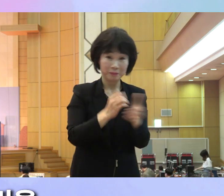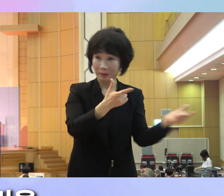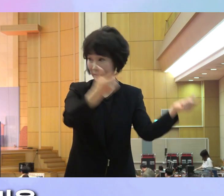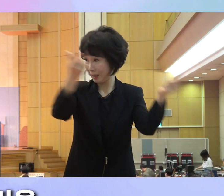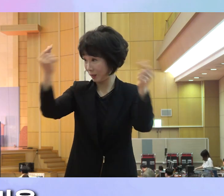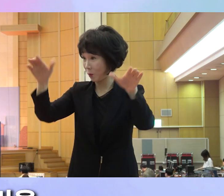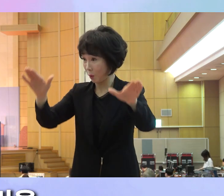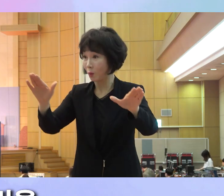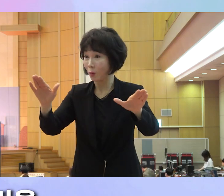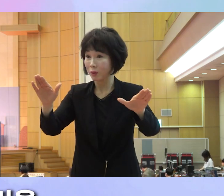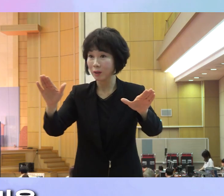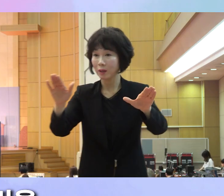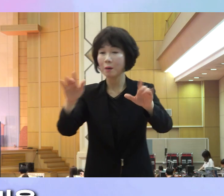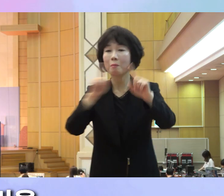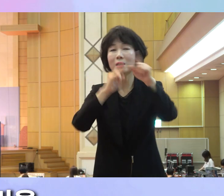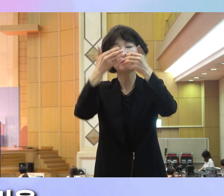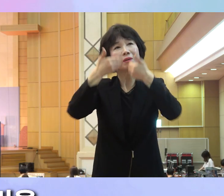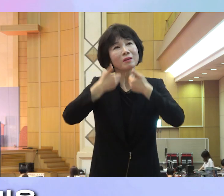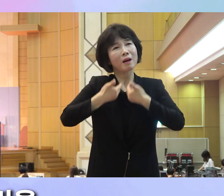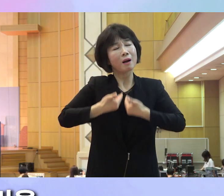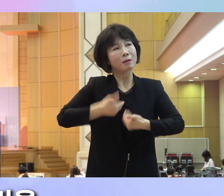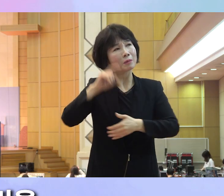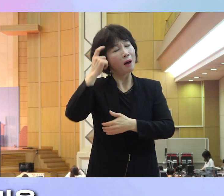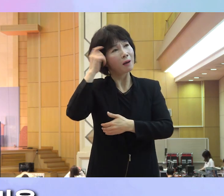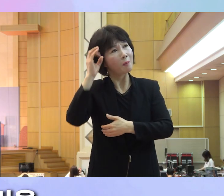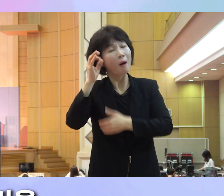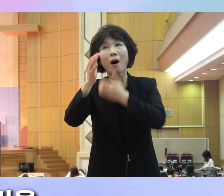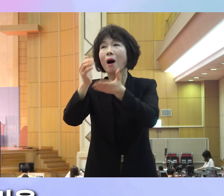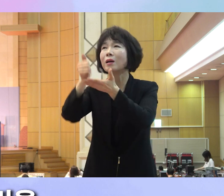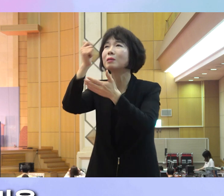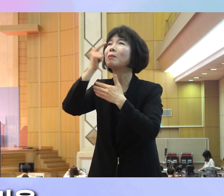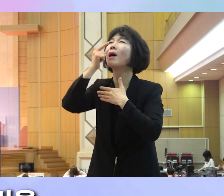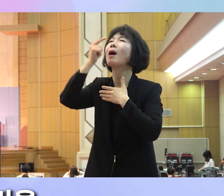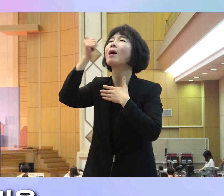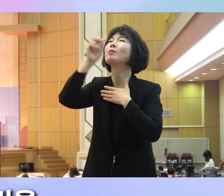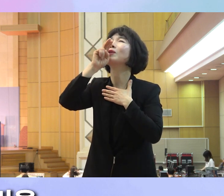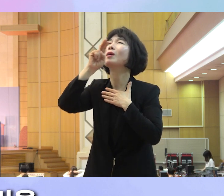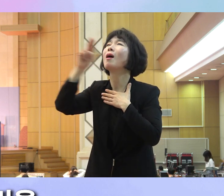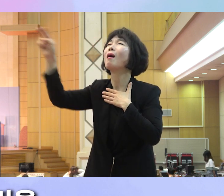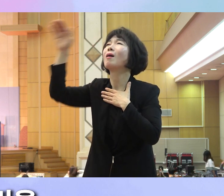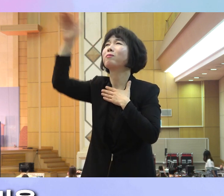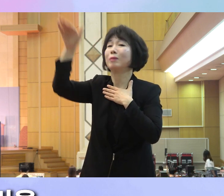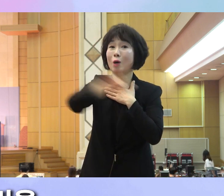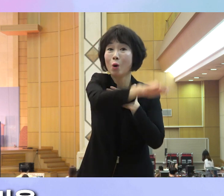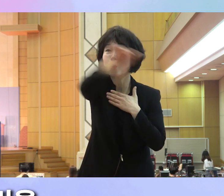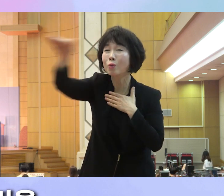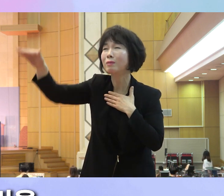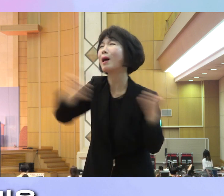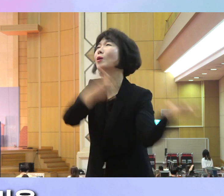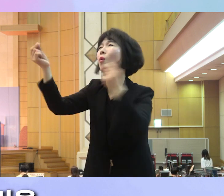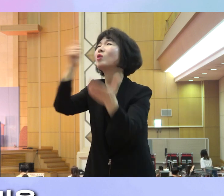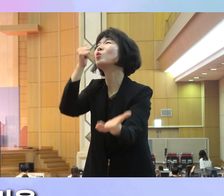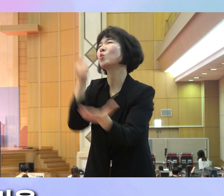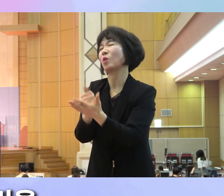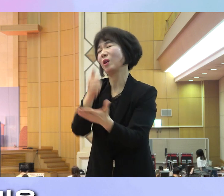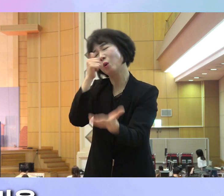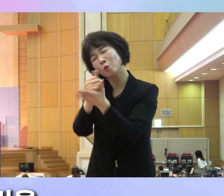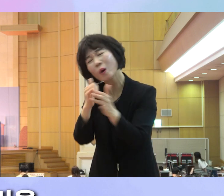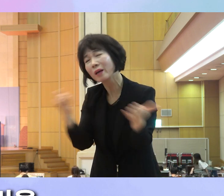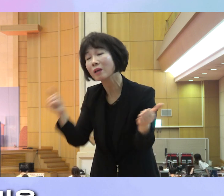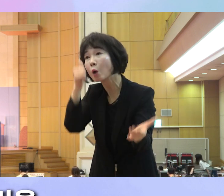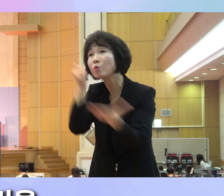다 같이 눈을 감으시기 바랍니다. 하나님 아버지여, 우리는 죄인입니다.